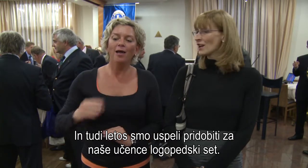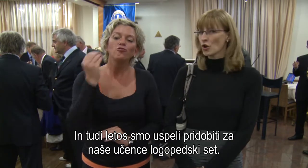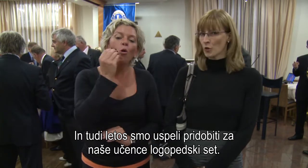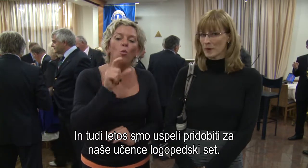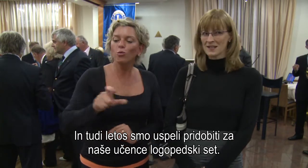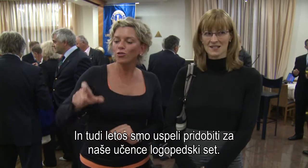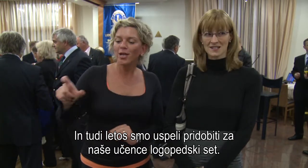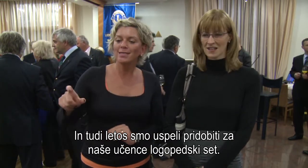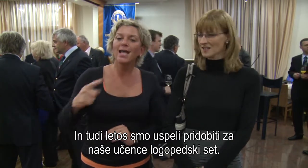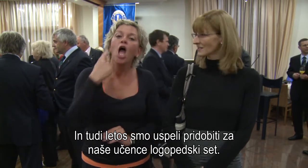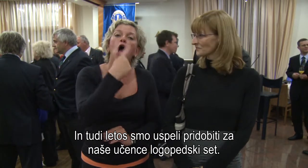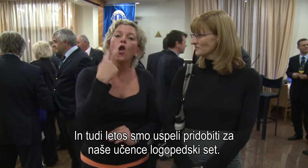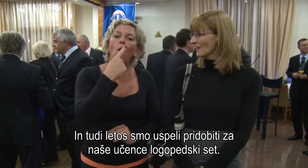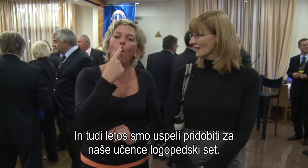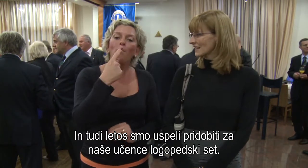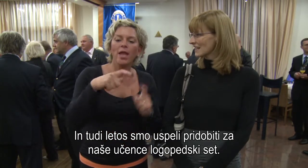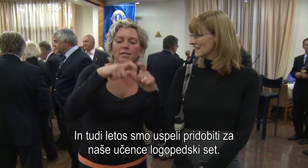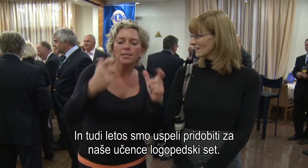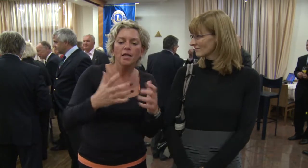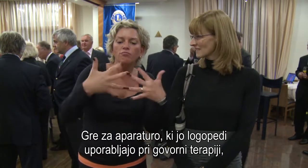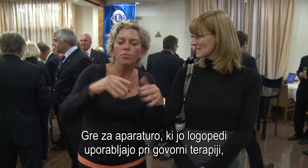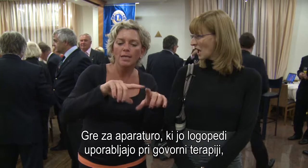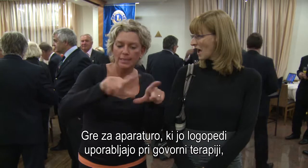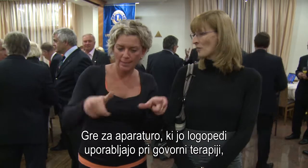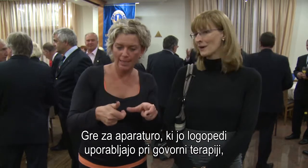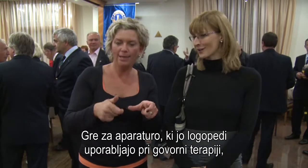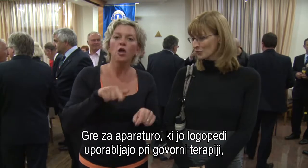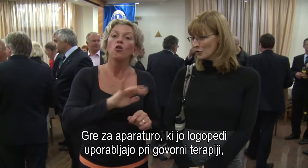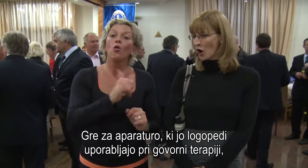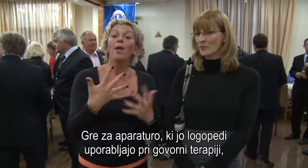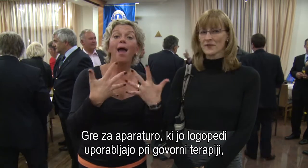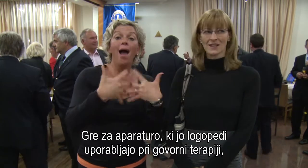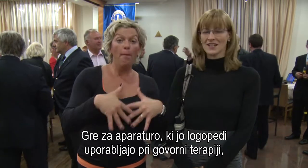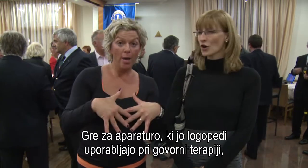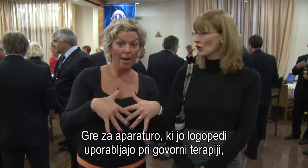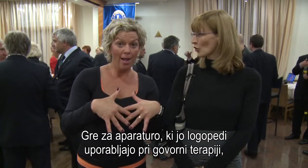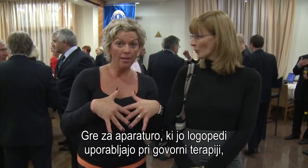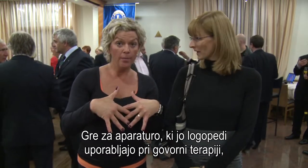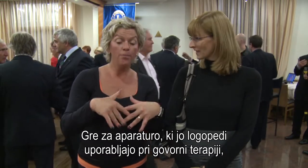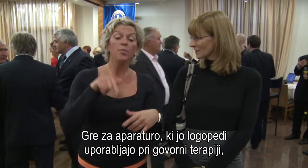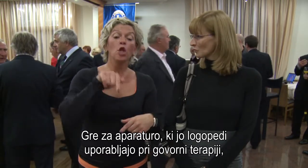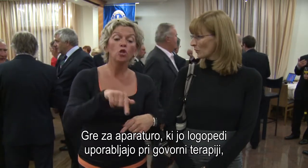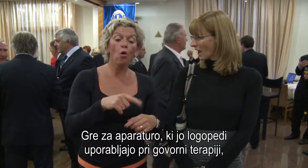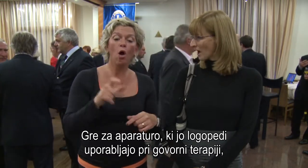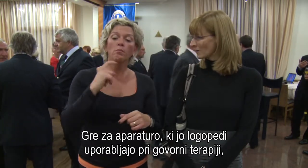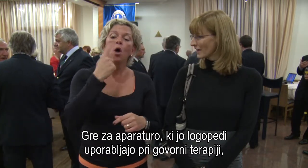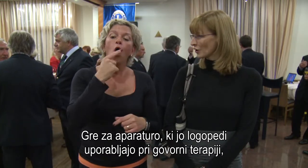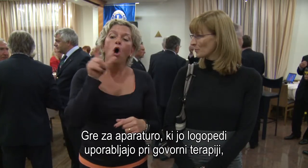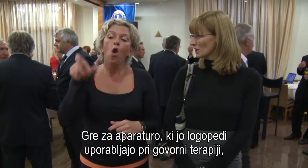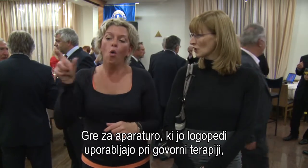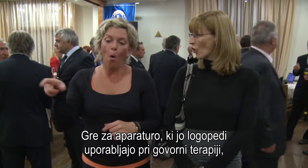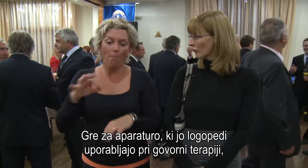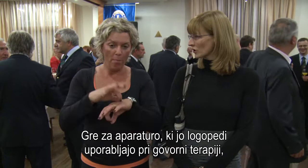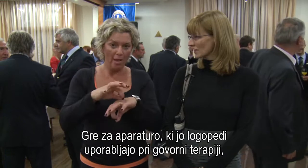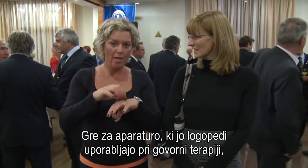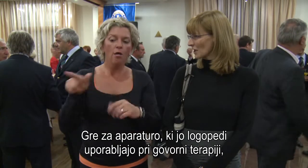učence logopedski set. Gre za aparaturo, ki jo logopedi uporabljajo